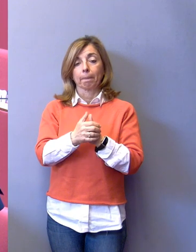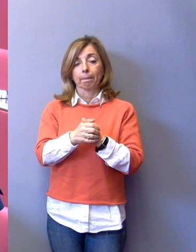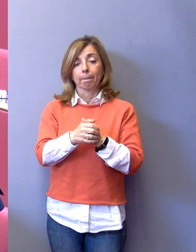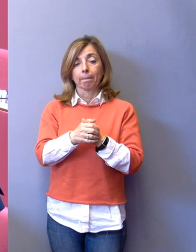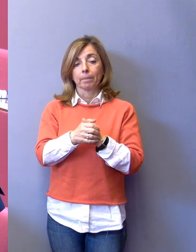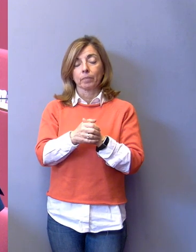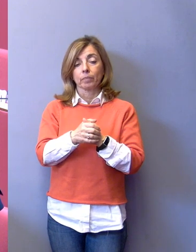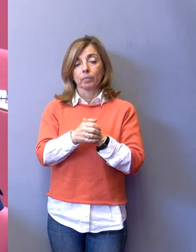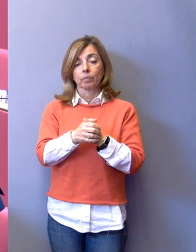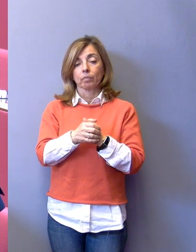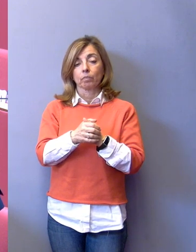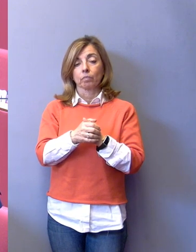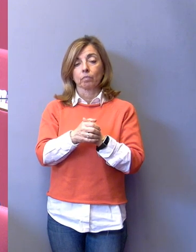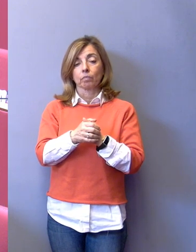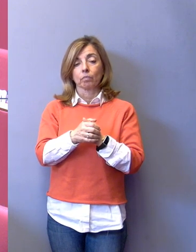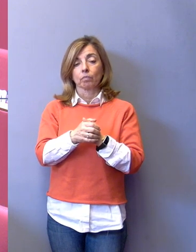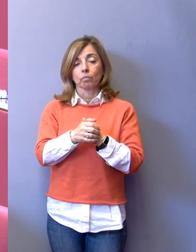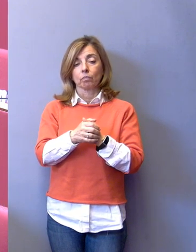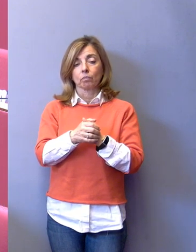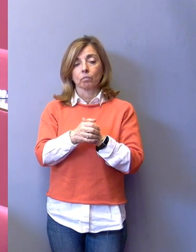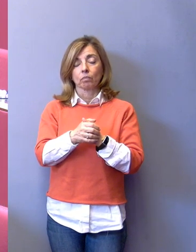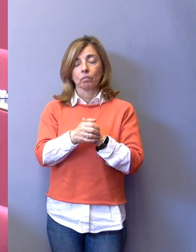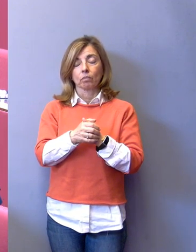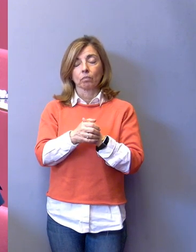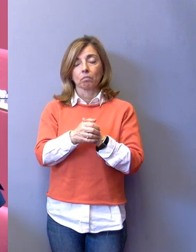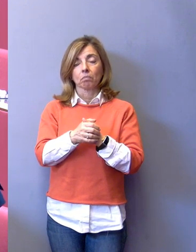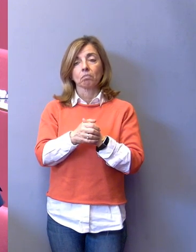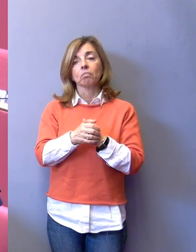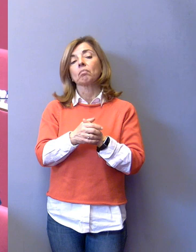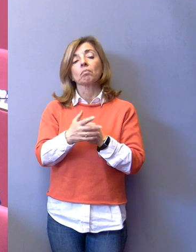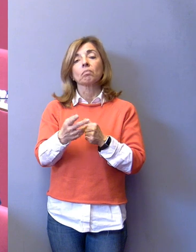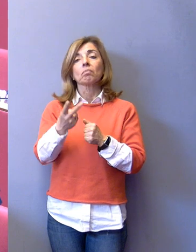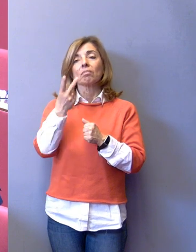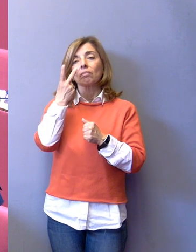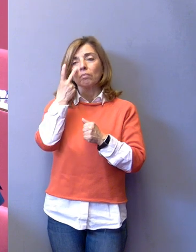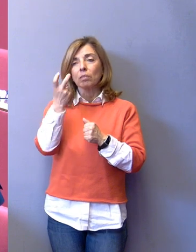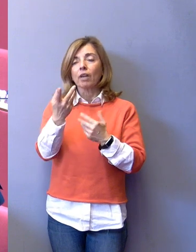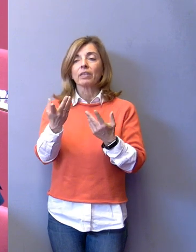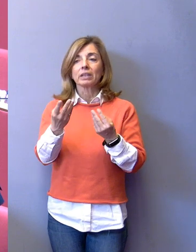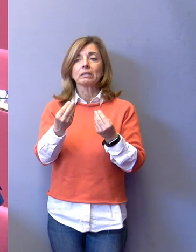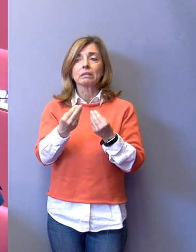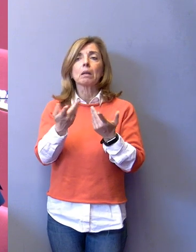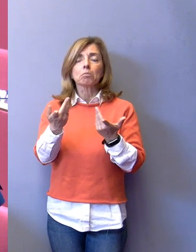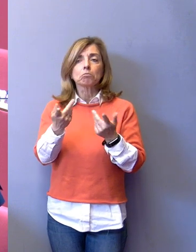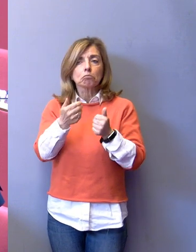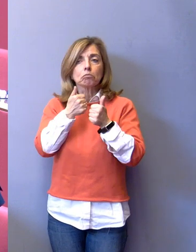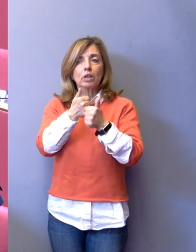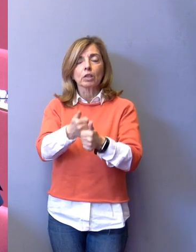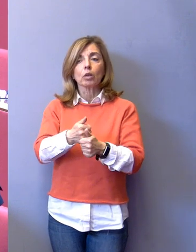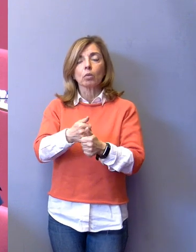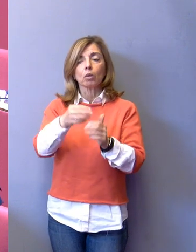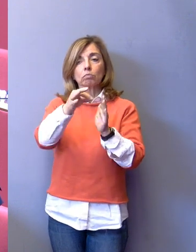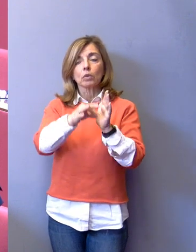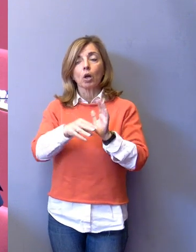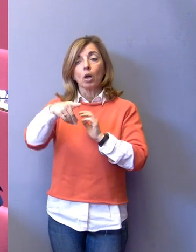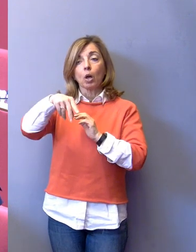gli aggiornamenti previsti riteniamo che rispettino il peso complessivo insediativo complessivo del puk favorendo i meccanismi della perequazione